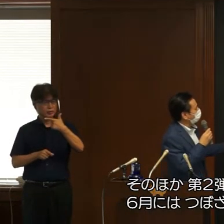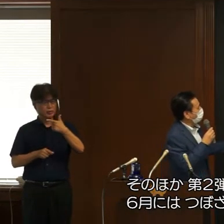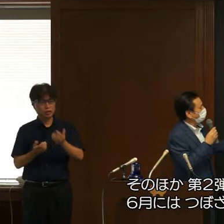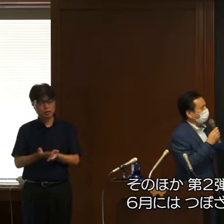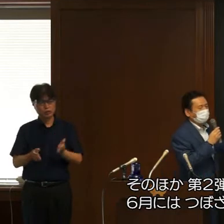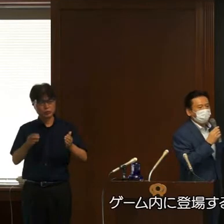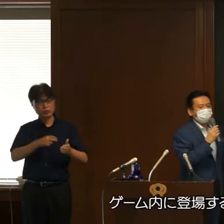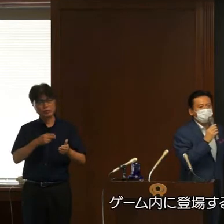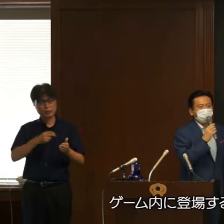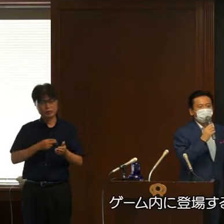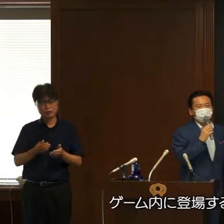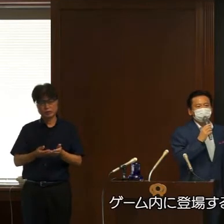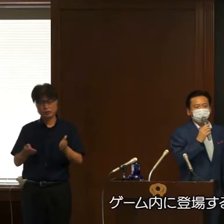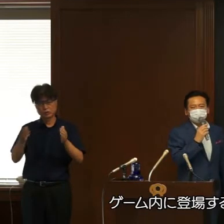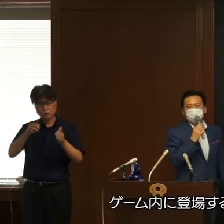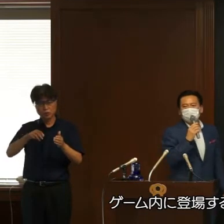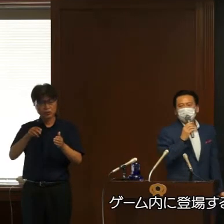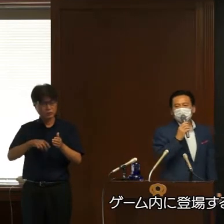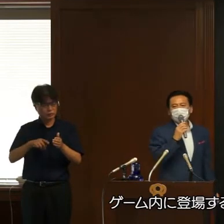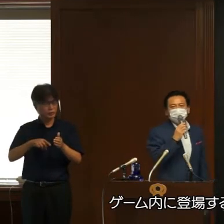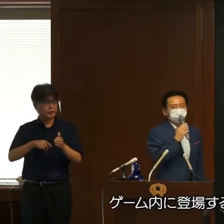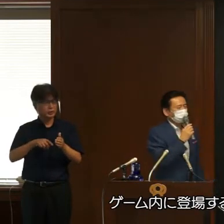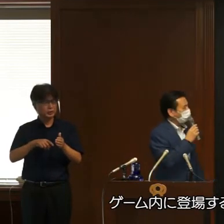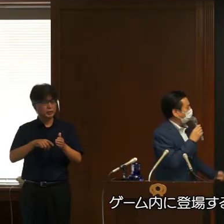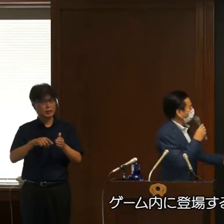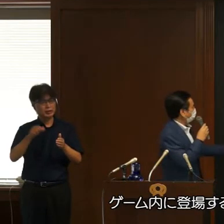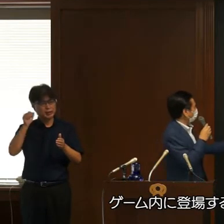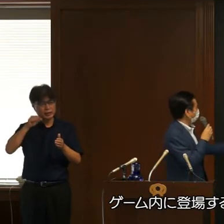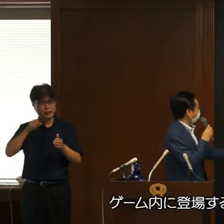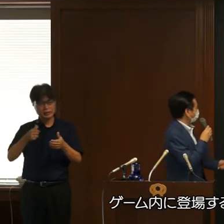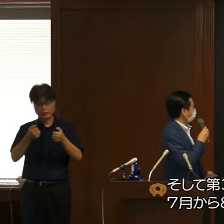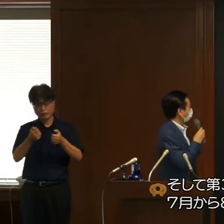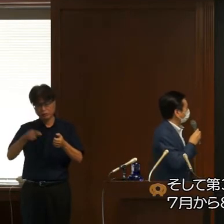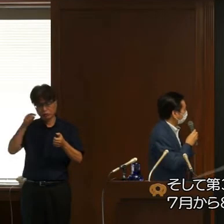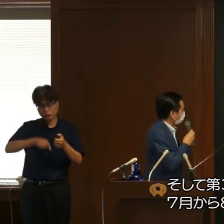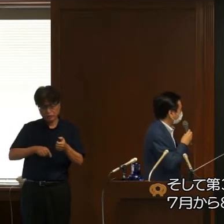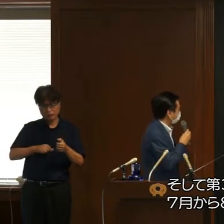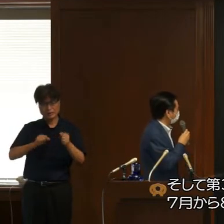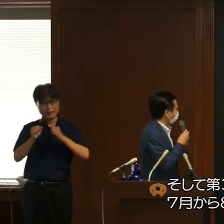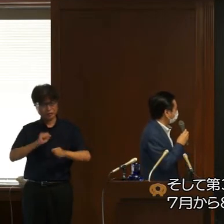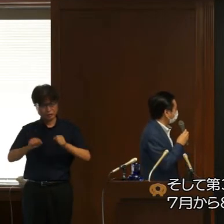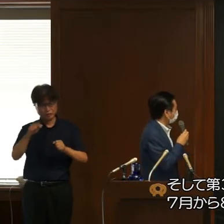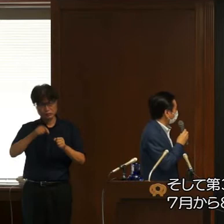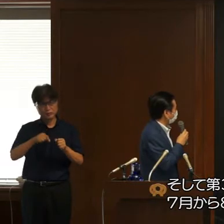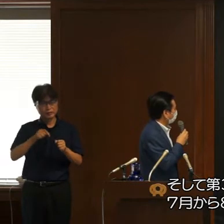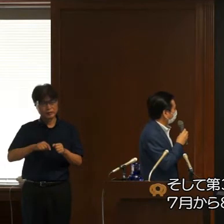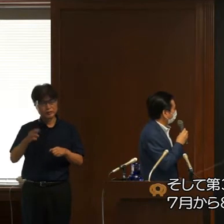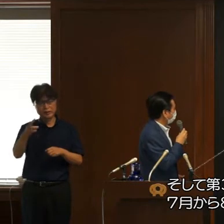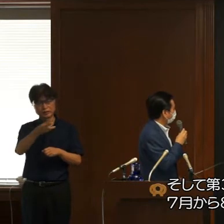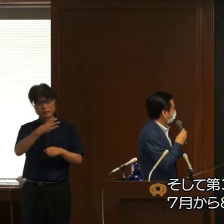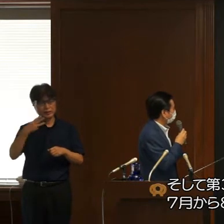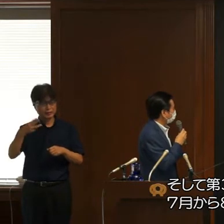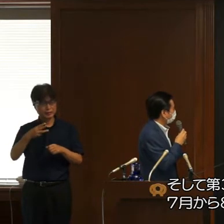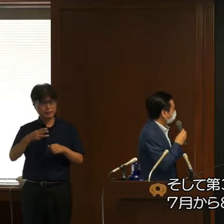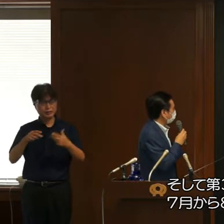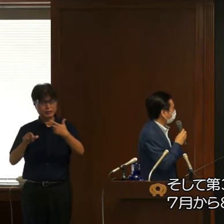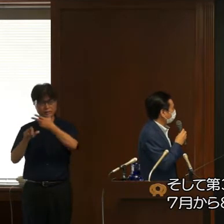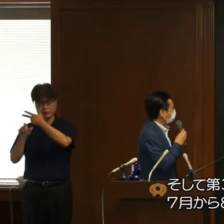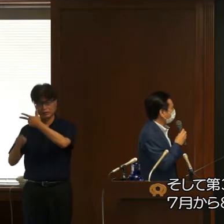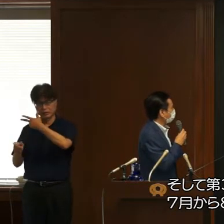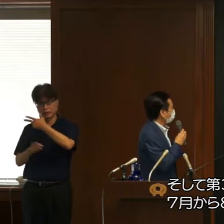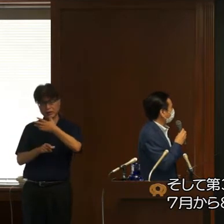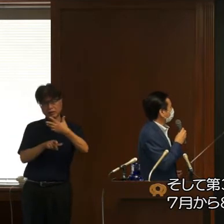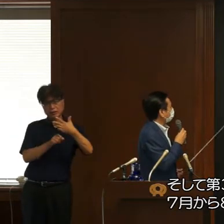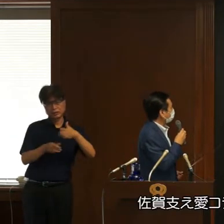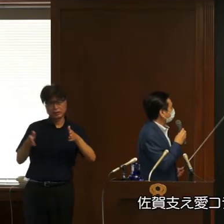とツボニャンがゲーム内に登場するということがありました。そして第3弾として、7月から8月